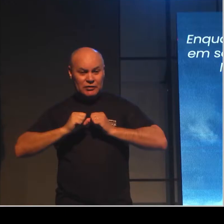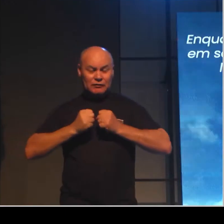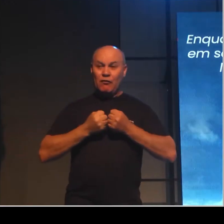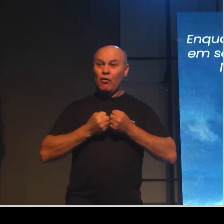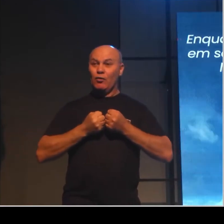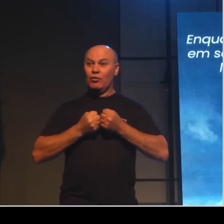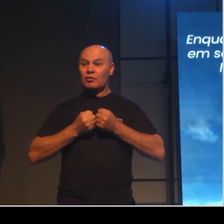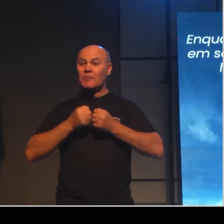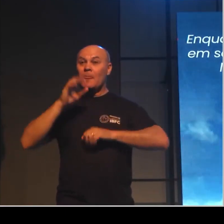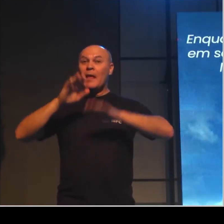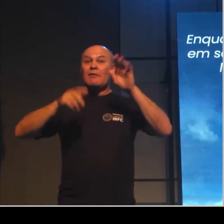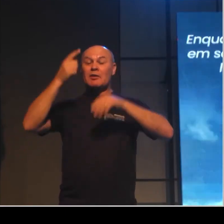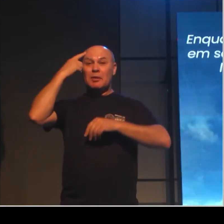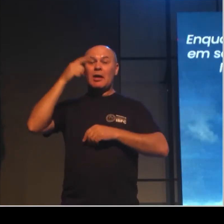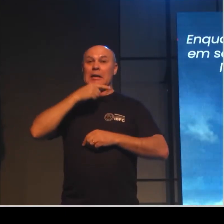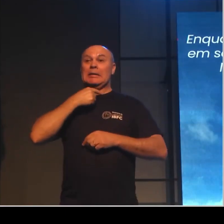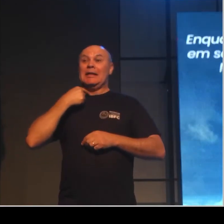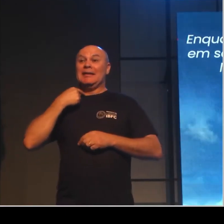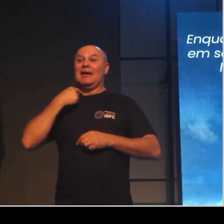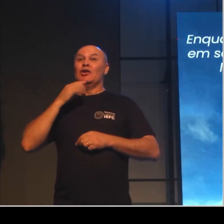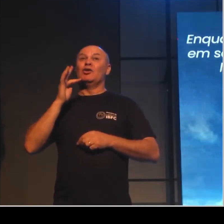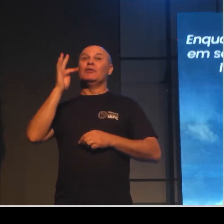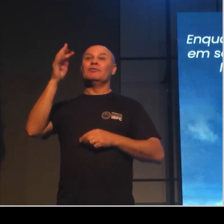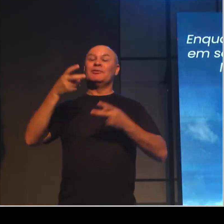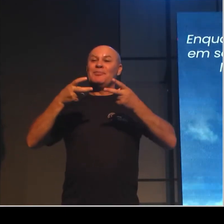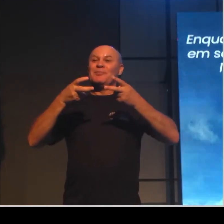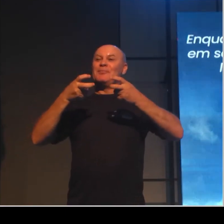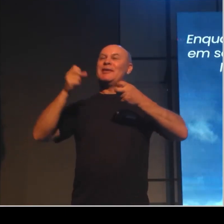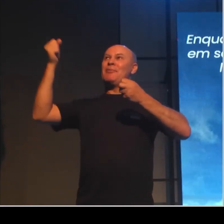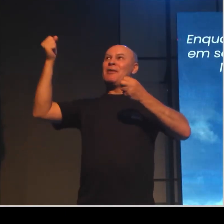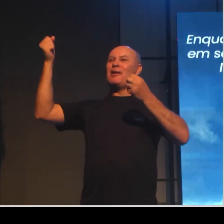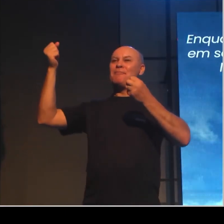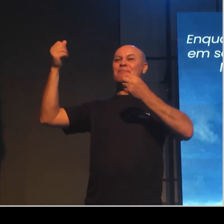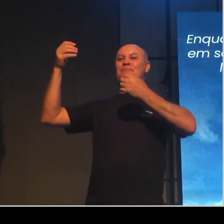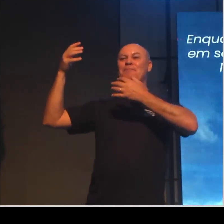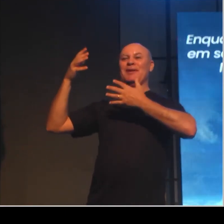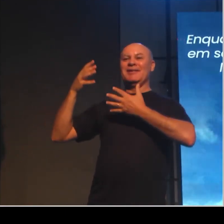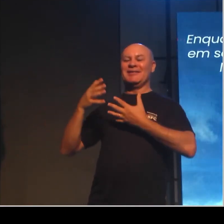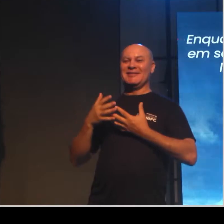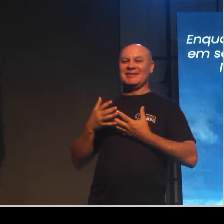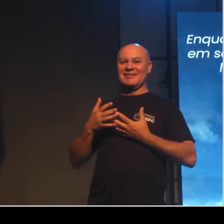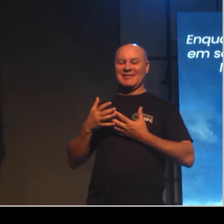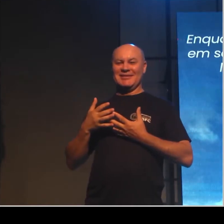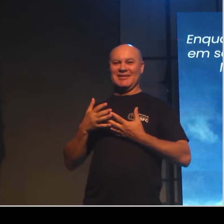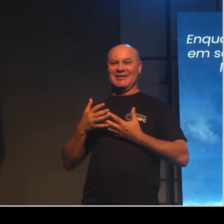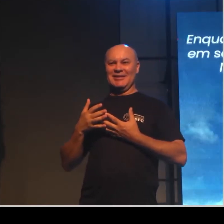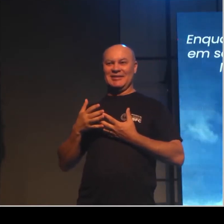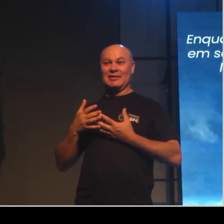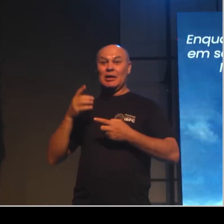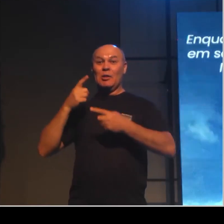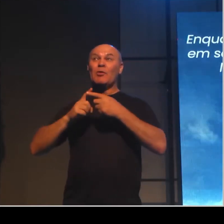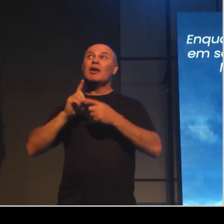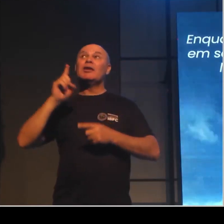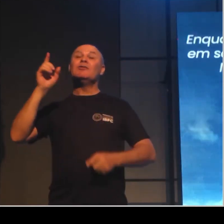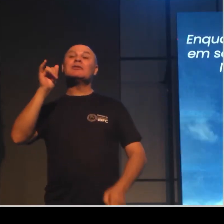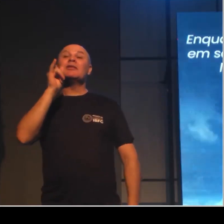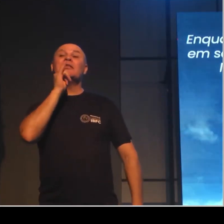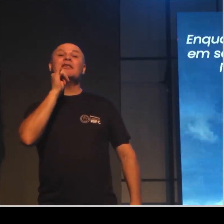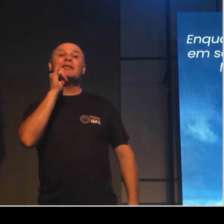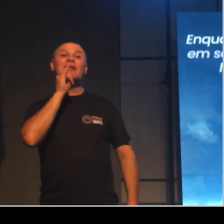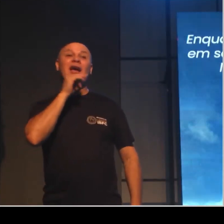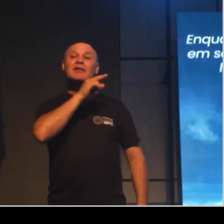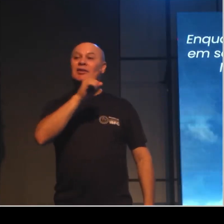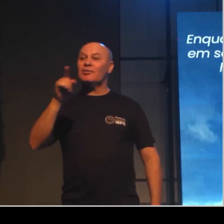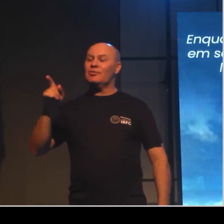ser testado, para ver se realmente você está disposto a seguir o plano de Deus. E o plano